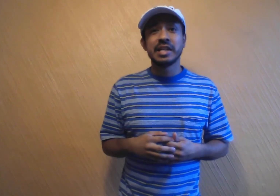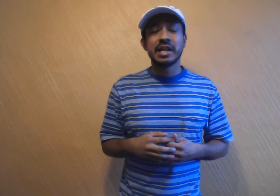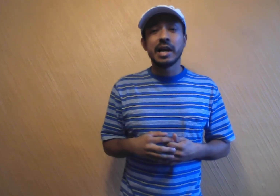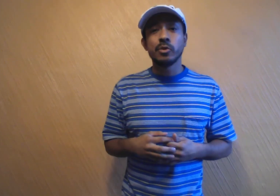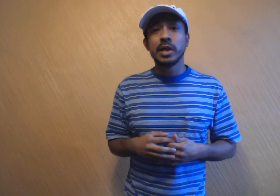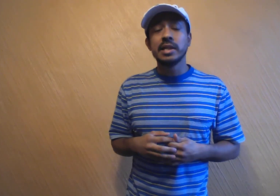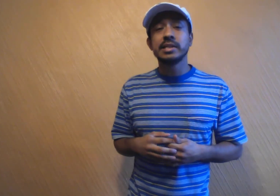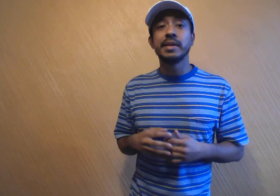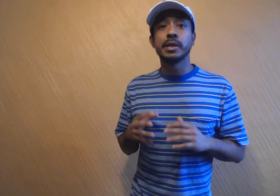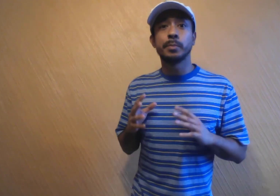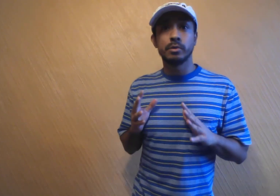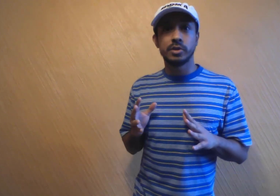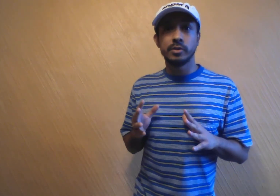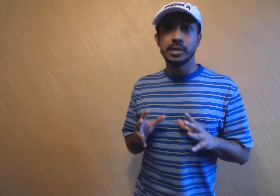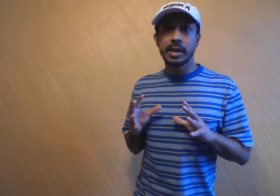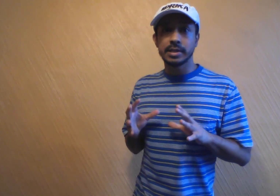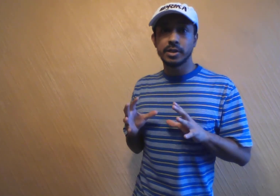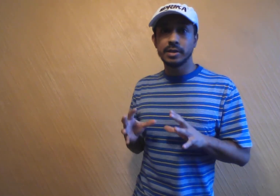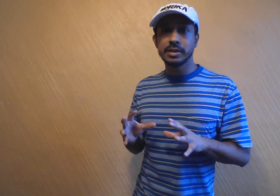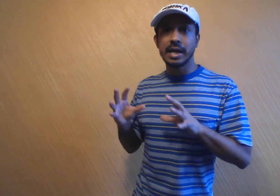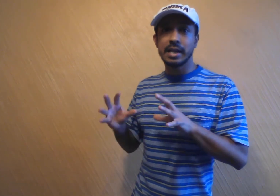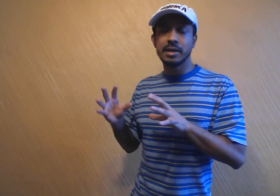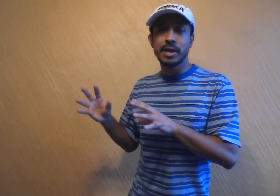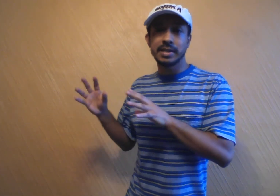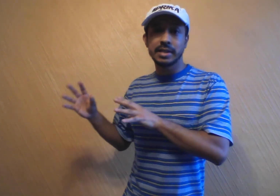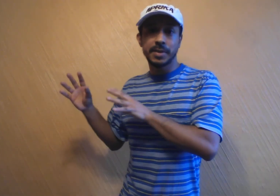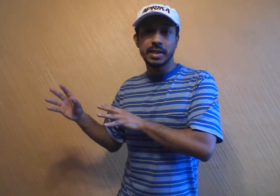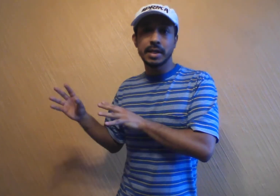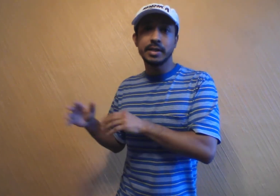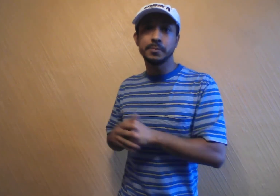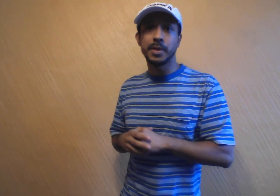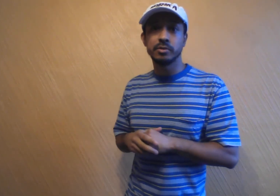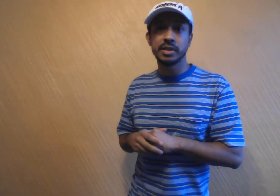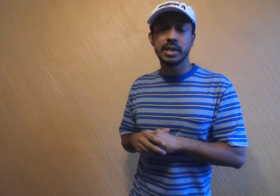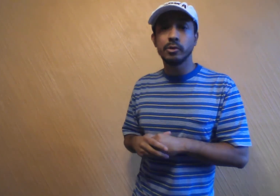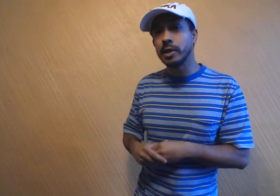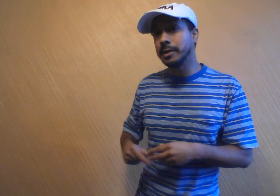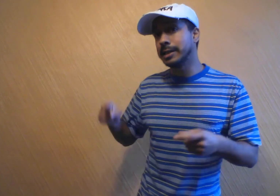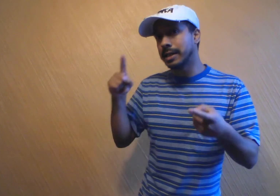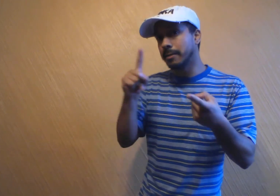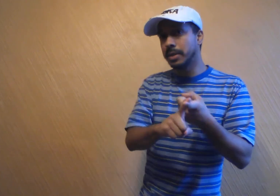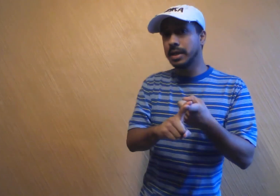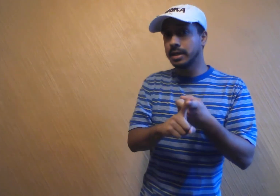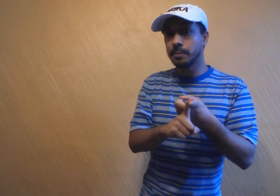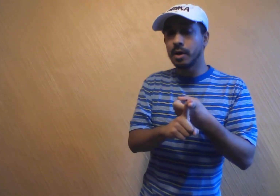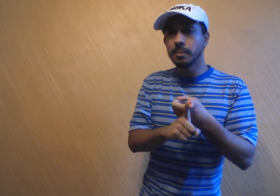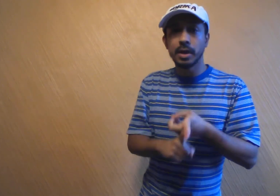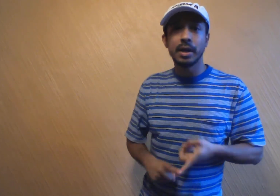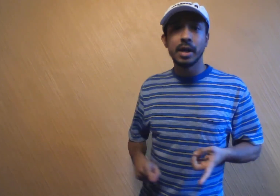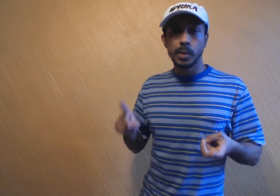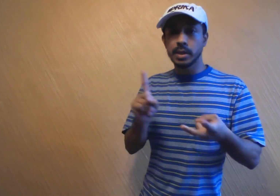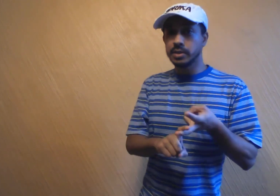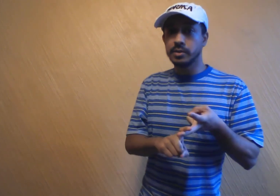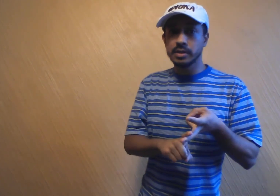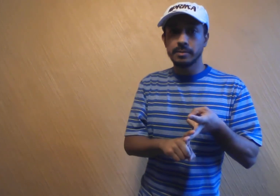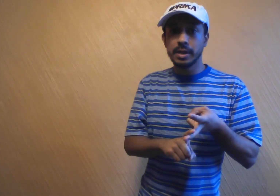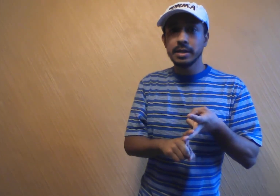les he dejado una lista de reproducciones de canciones a la lengua de señas mexicana y español signado, que ya saben, viene hip hop, viene canciones